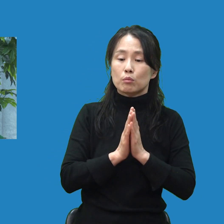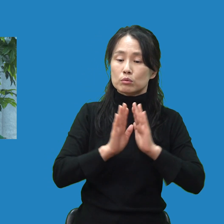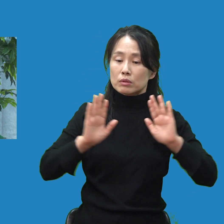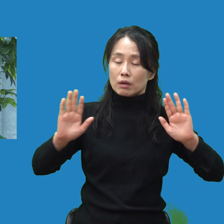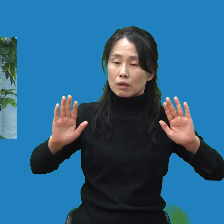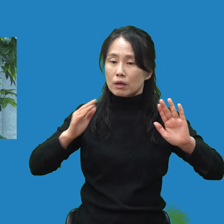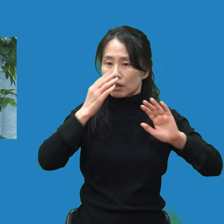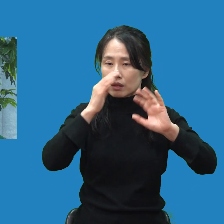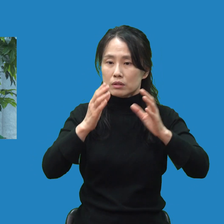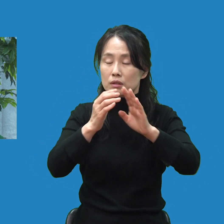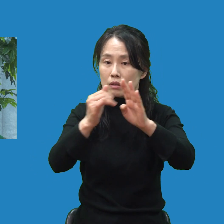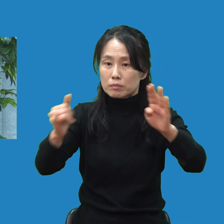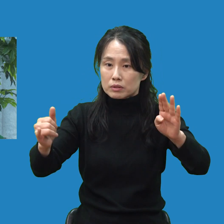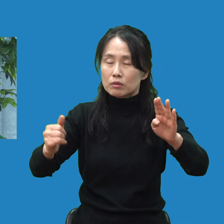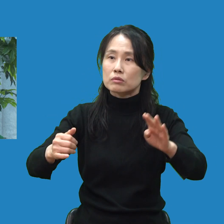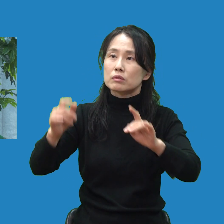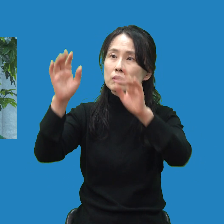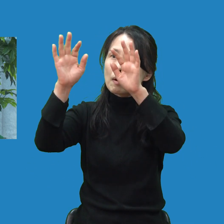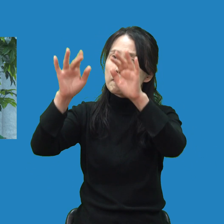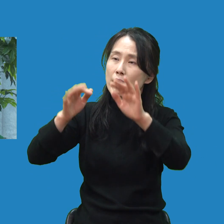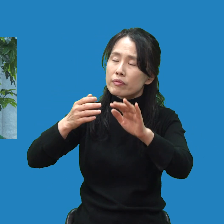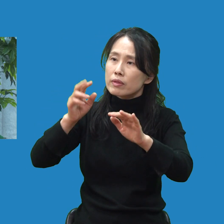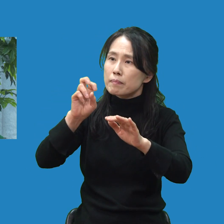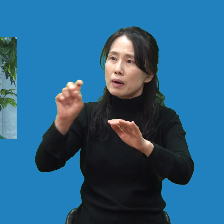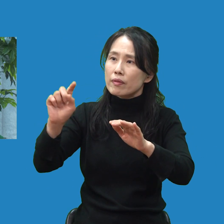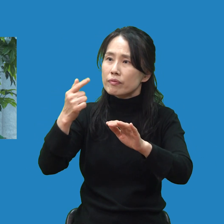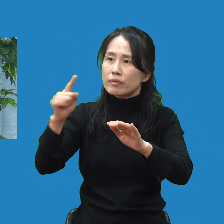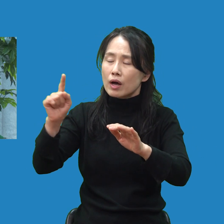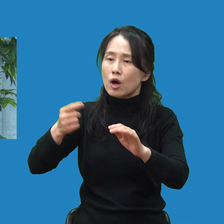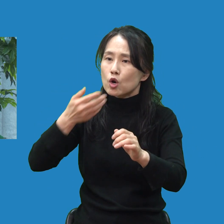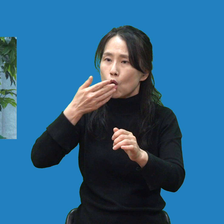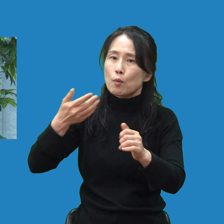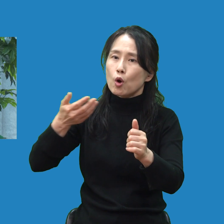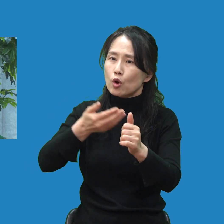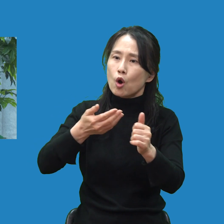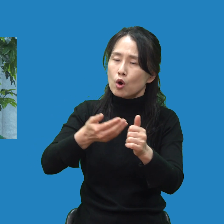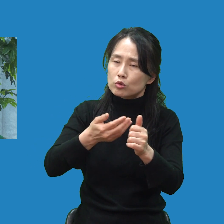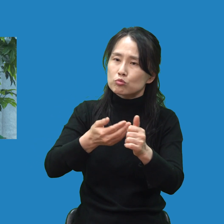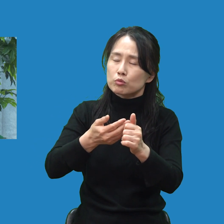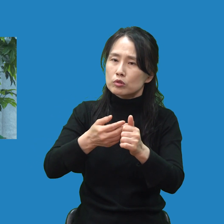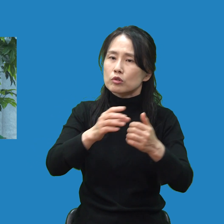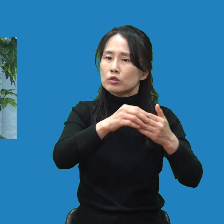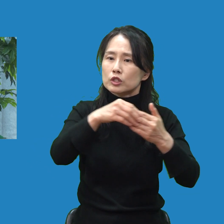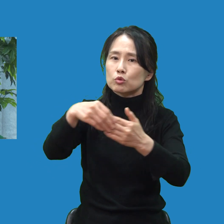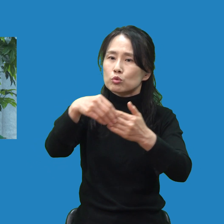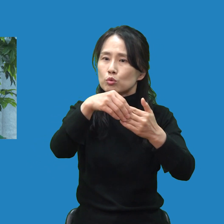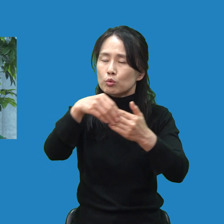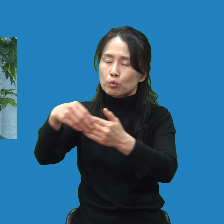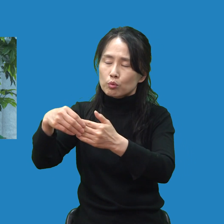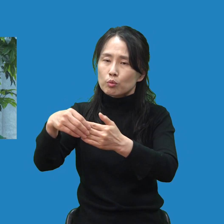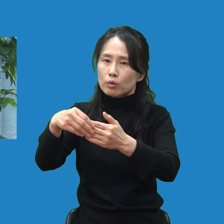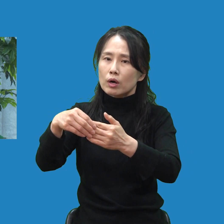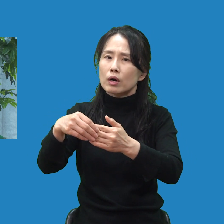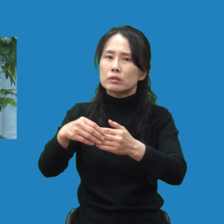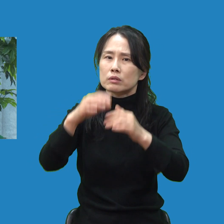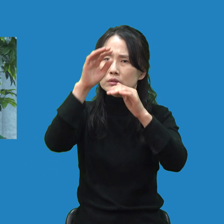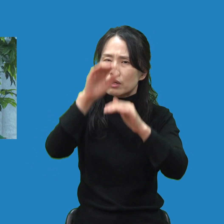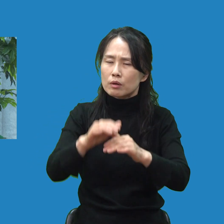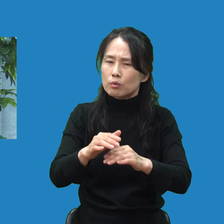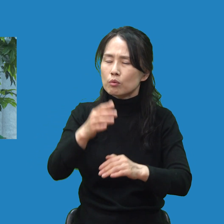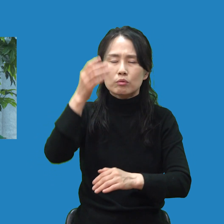백성들에게 만나로 먹이면서 광야길을 인도하던 그 말씀 사건을 기억해내지